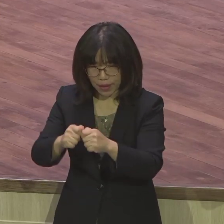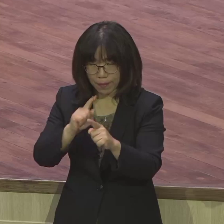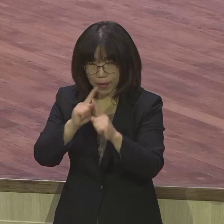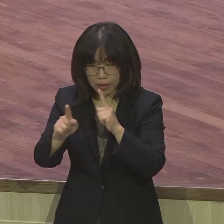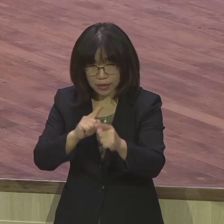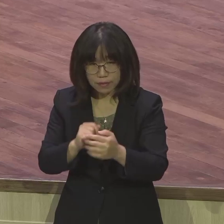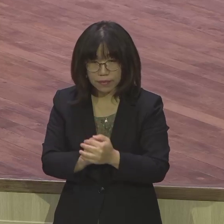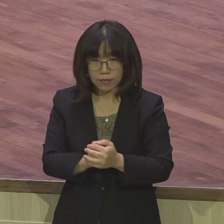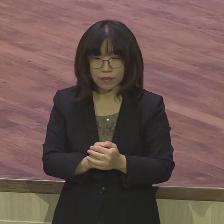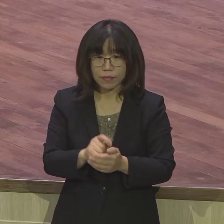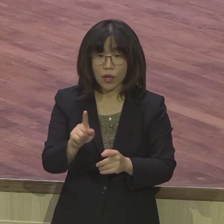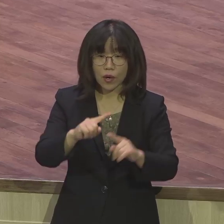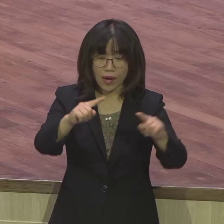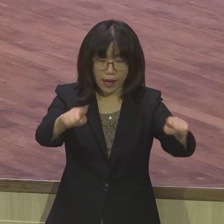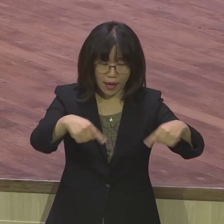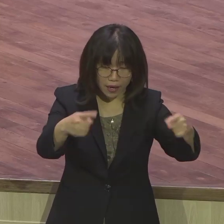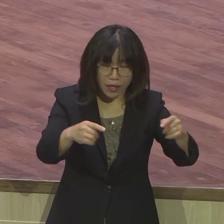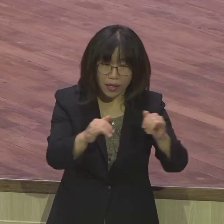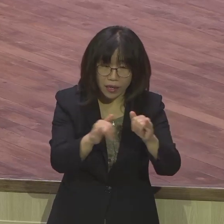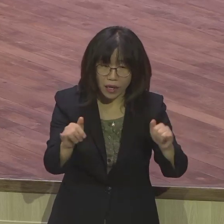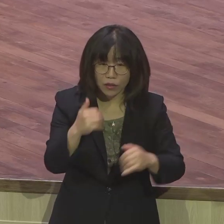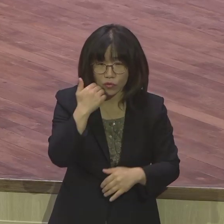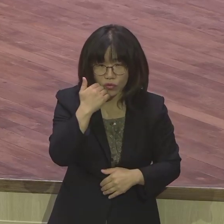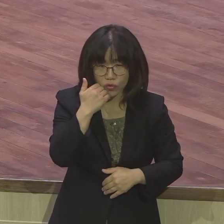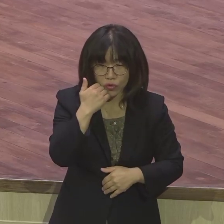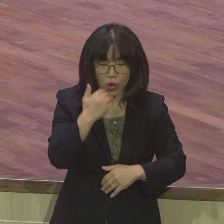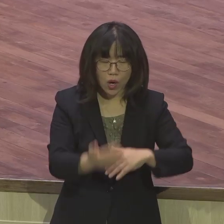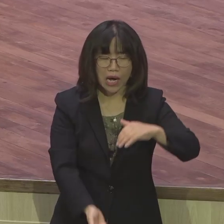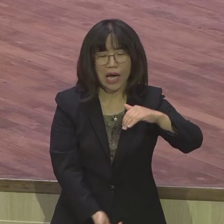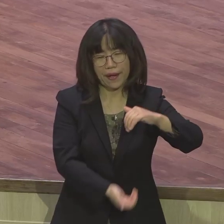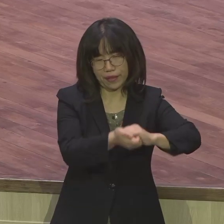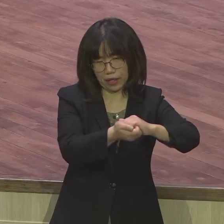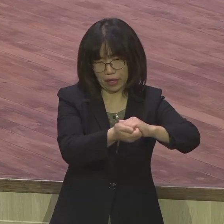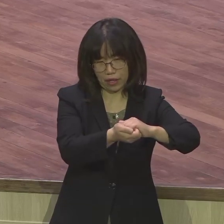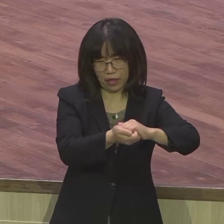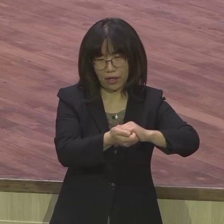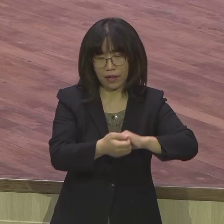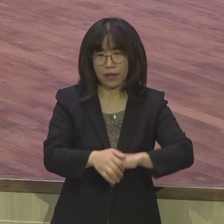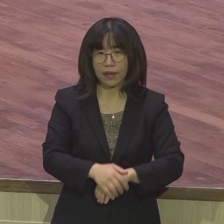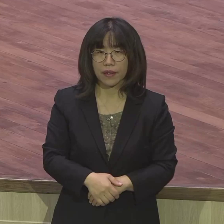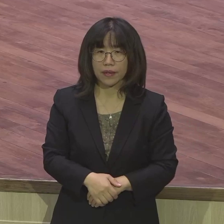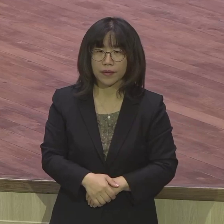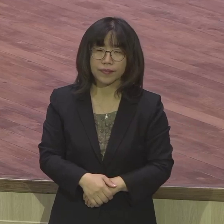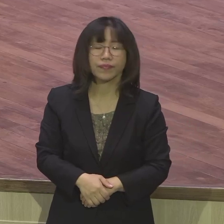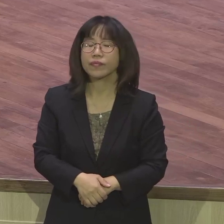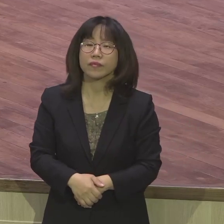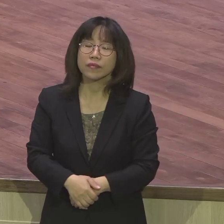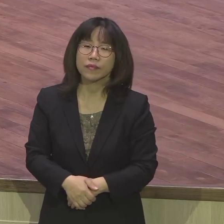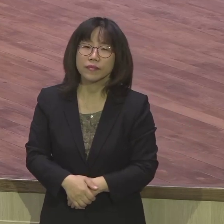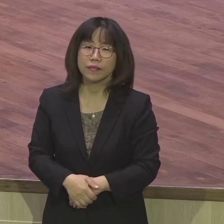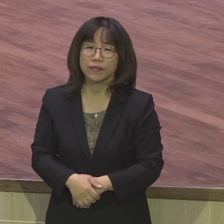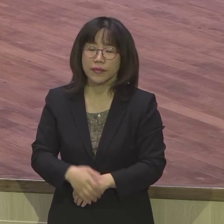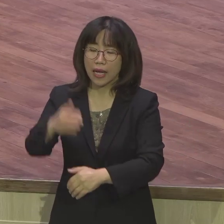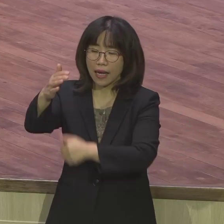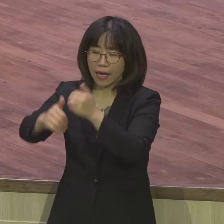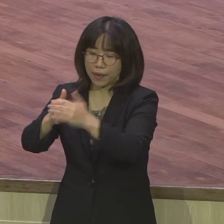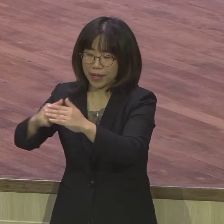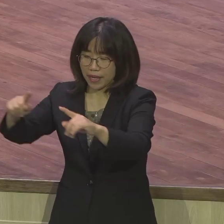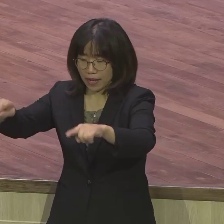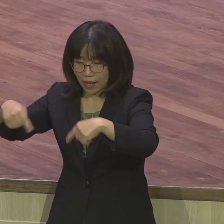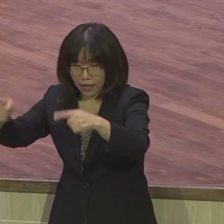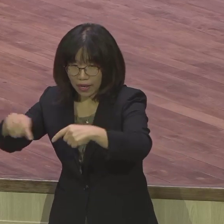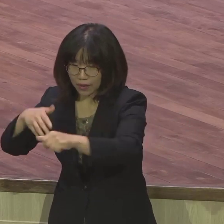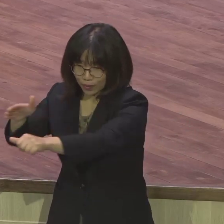번째로 엘리야의 한계입니다. 여러분이 잘 안 것처럼 엘리야는 하나님이 엘리야를 통해서 이